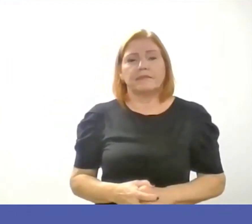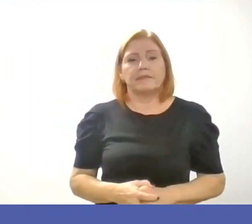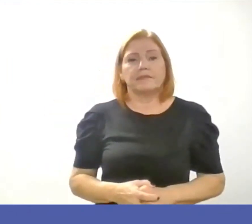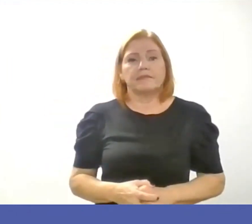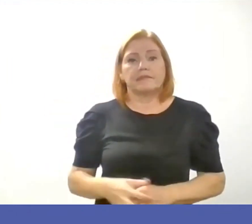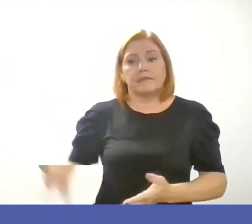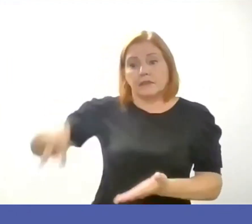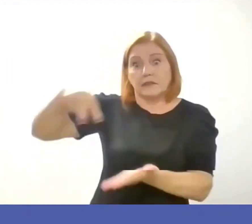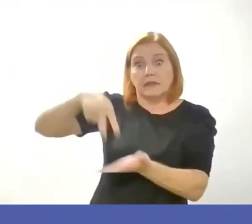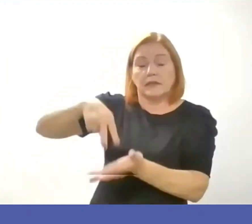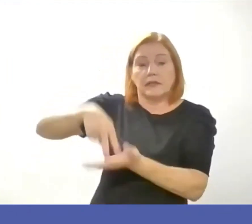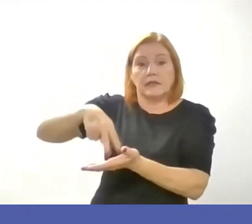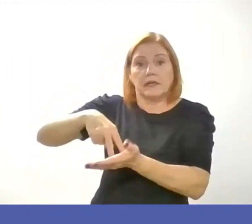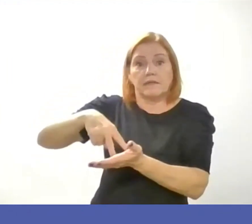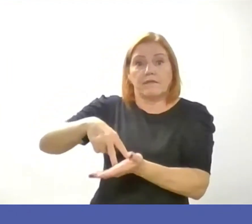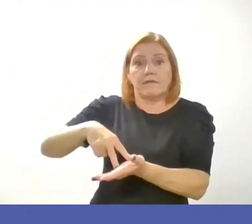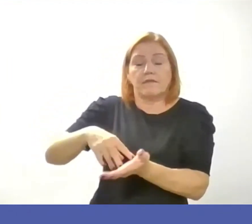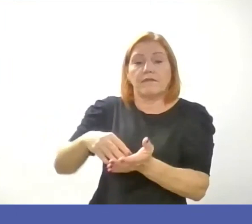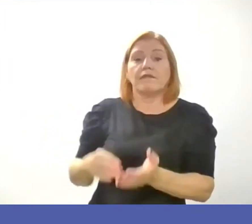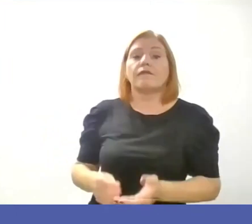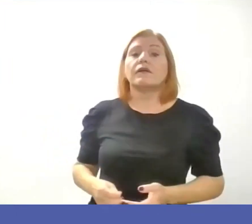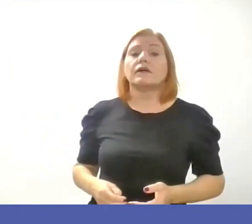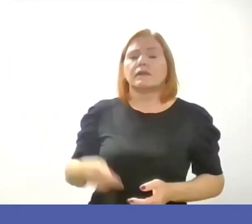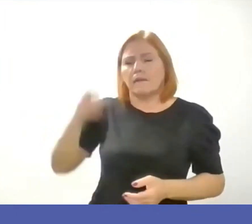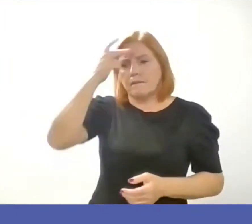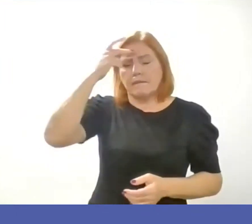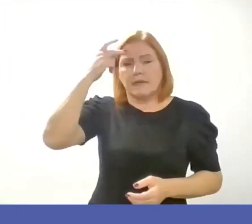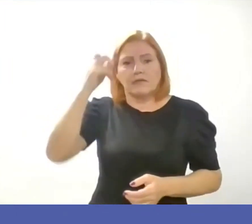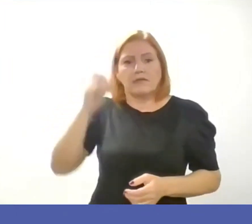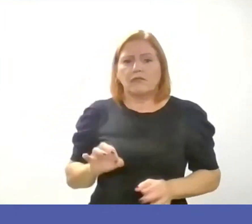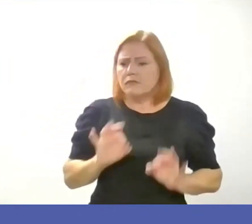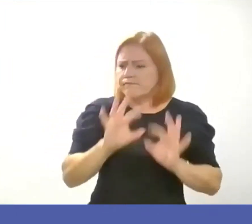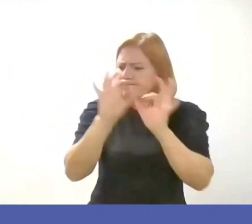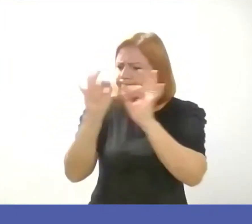de trabalhadores especiais.